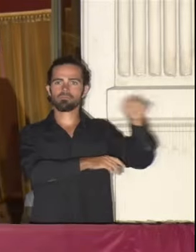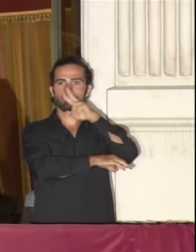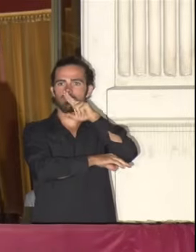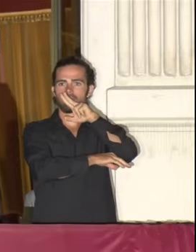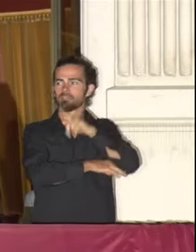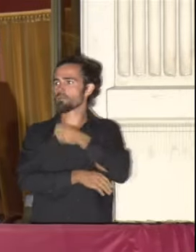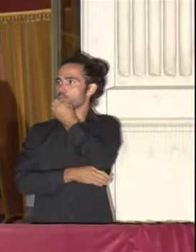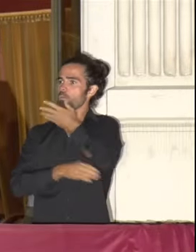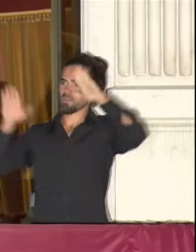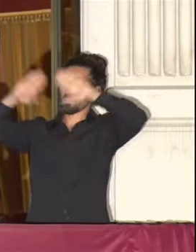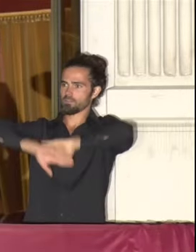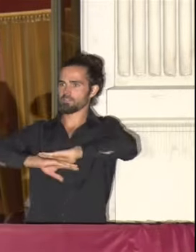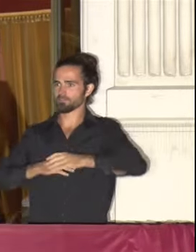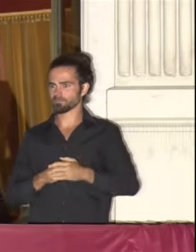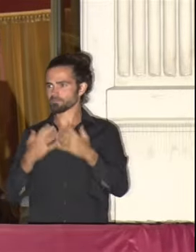Buenas noches,